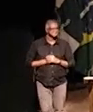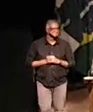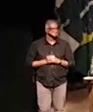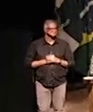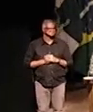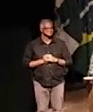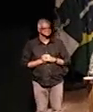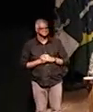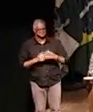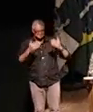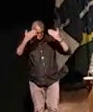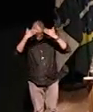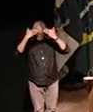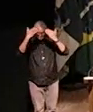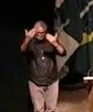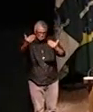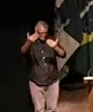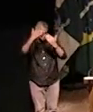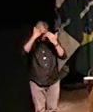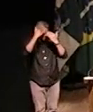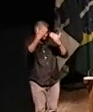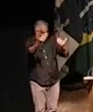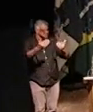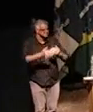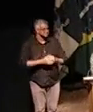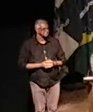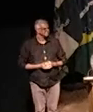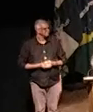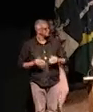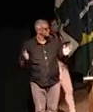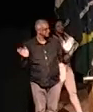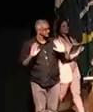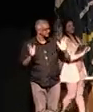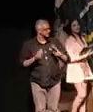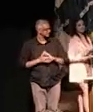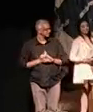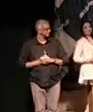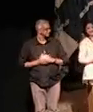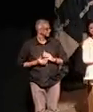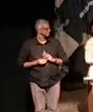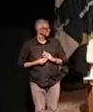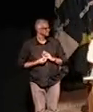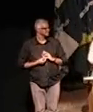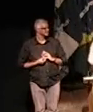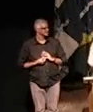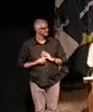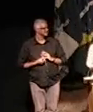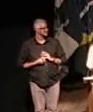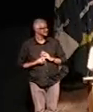gente obrigada Vanessa é seu